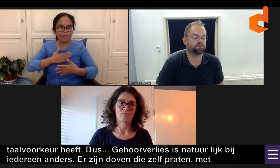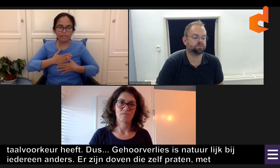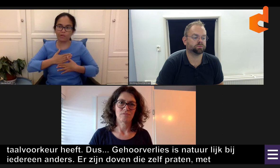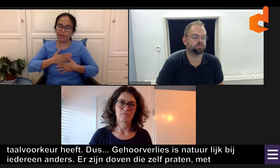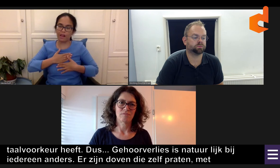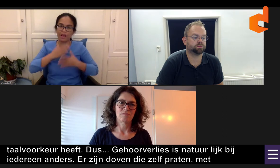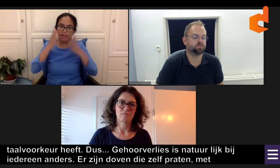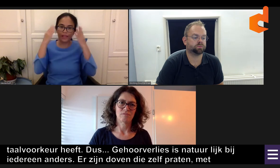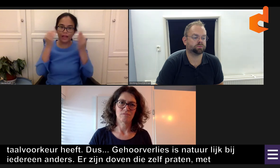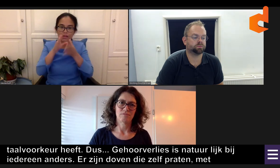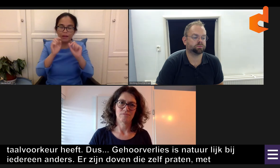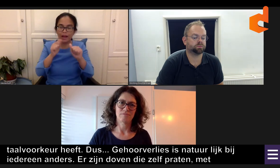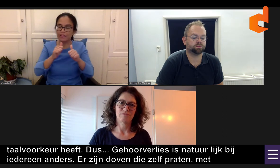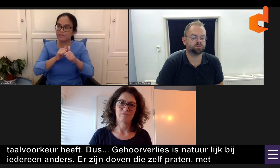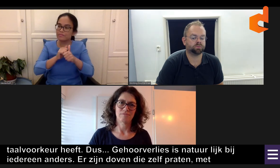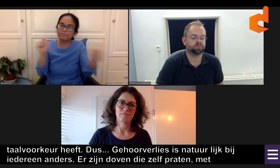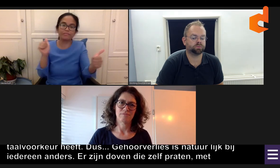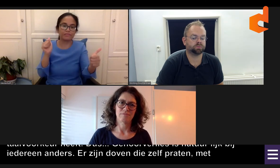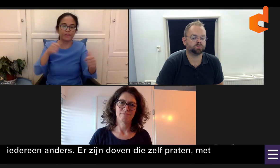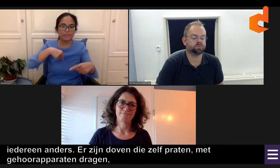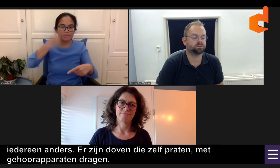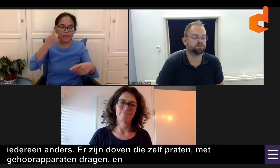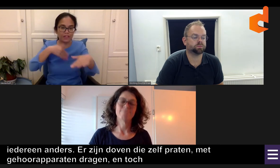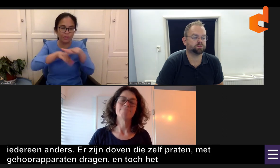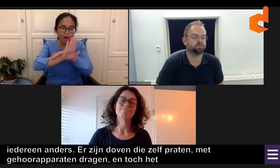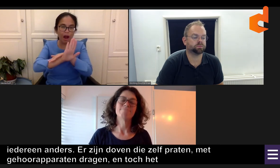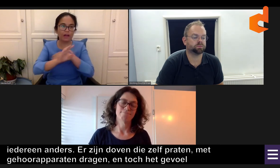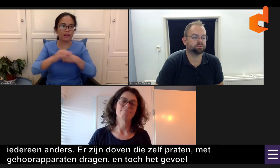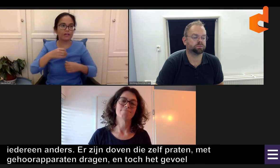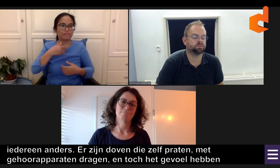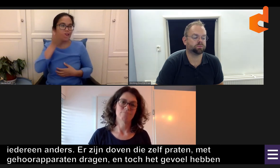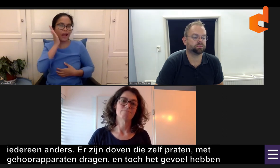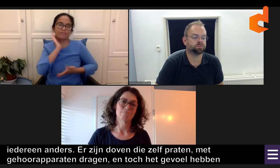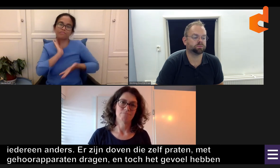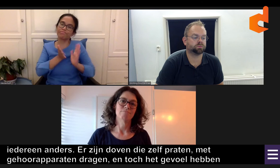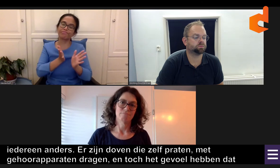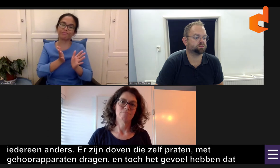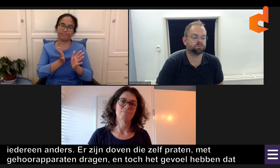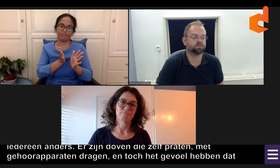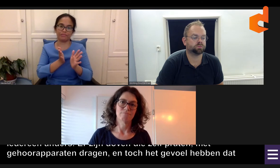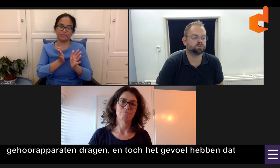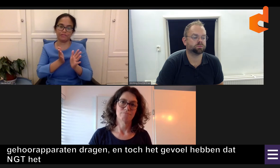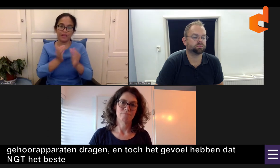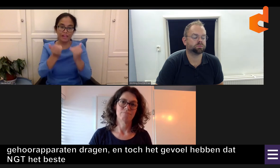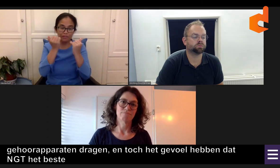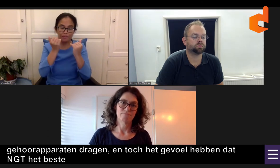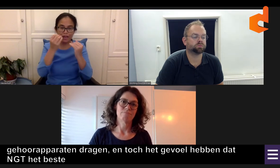kunnen horen. En toch het gevoel hebben dat Nederlands gebarentaal het beste bij hun past qua toegankelijkheid. Waarin ze het